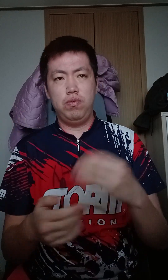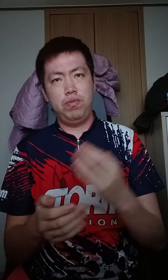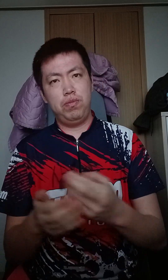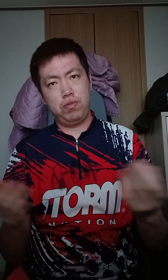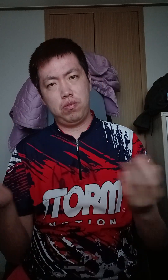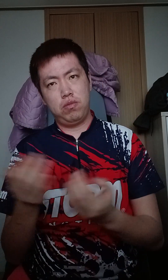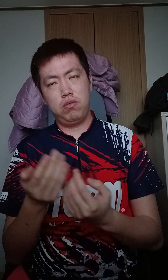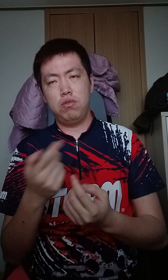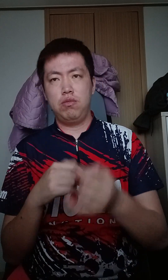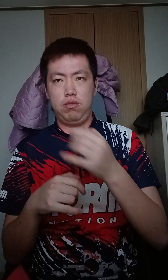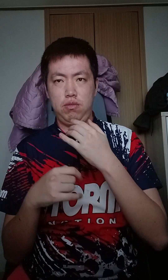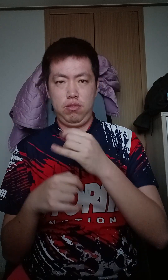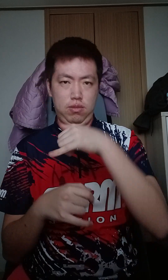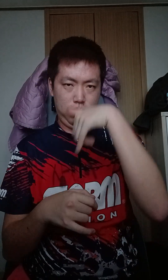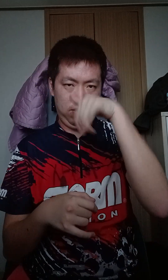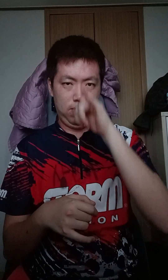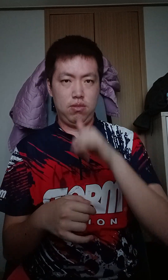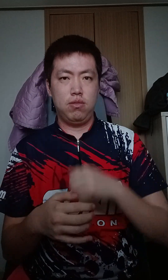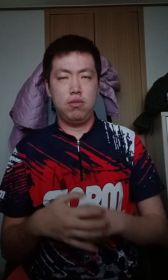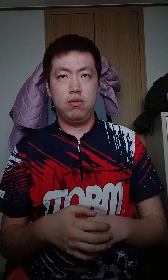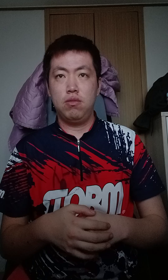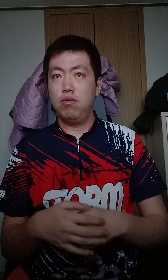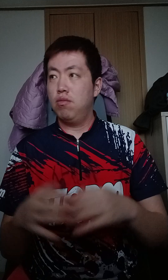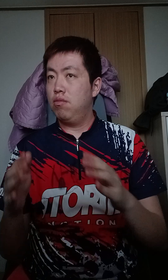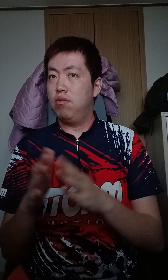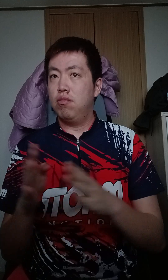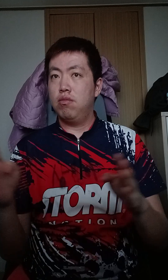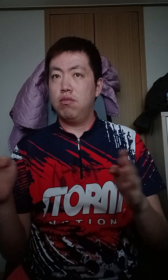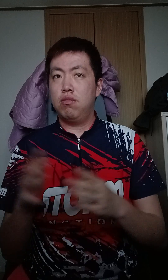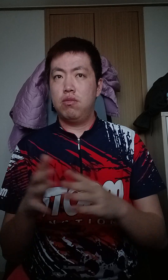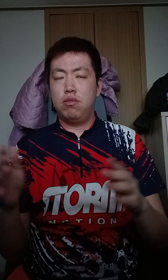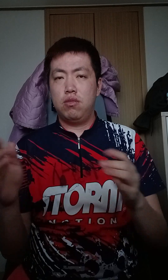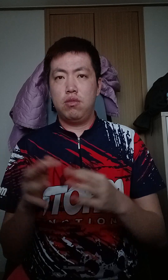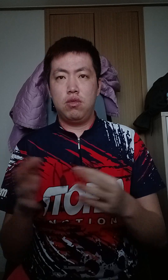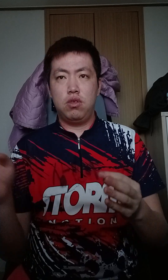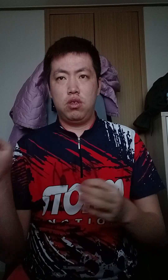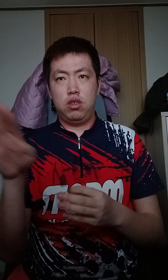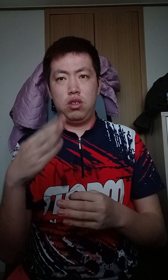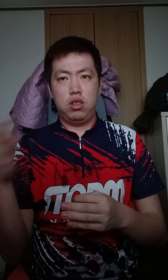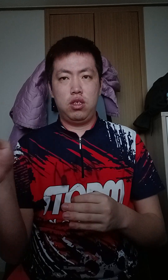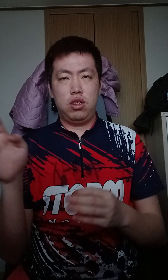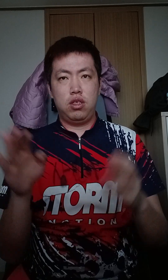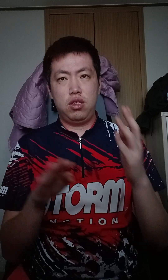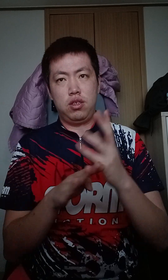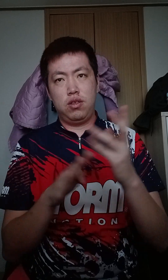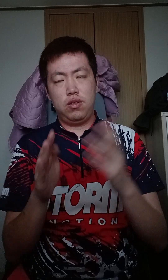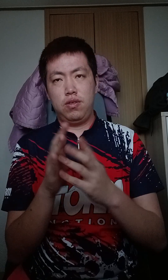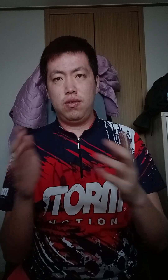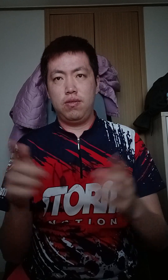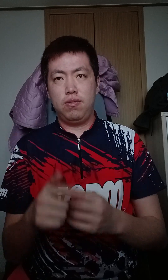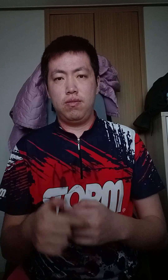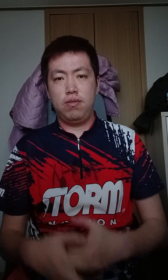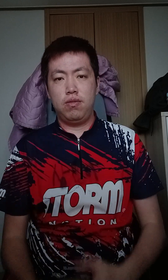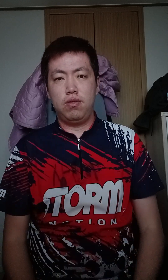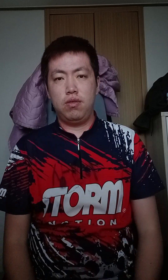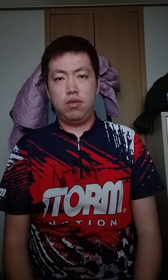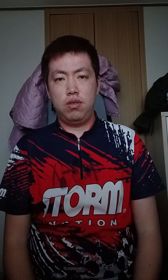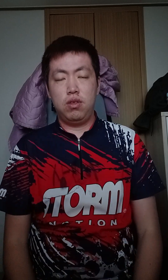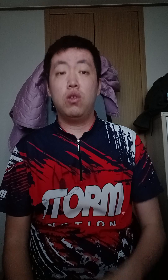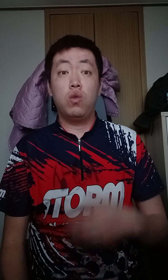등급을 받을 수 있습니다. 또 94개 항목의 합산 점수로 인증 여부를 판단하는 것도 문제입니다. 화장실이라든가